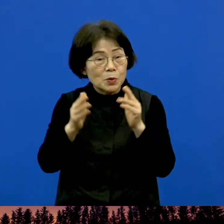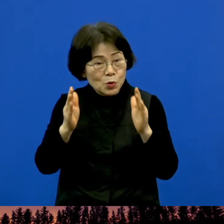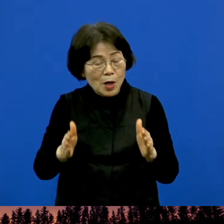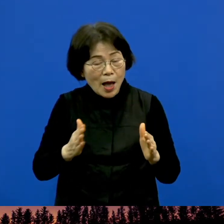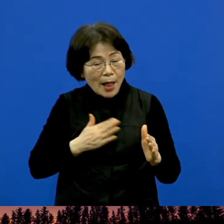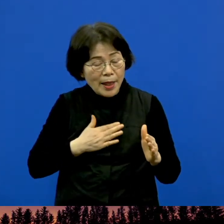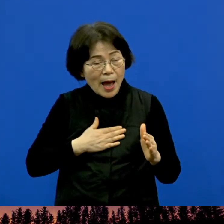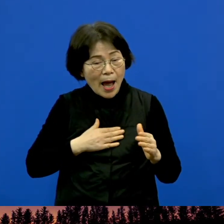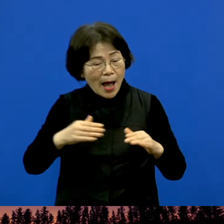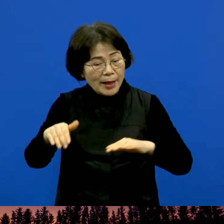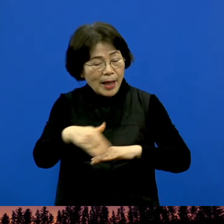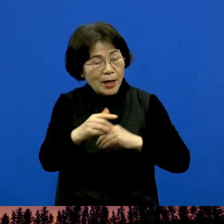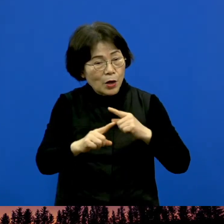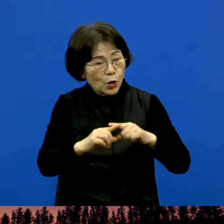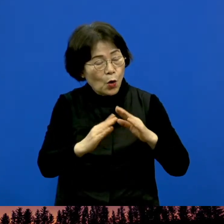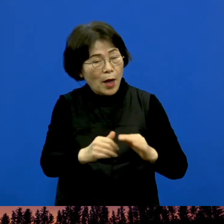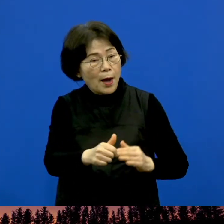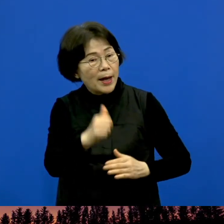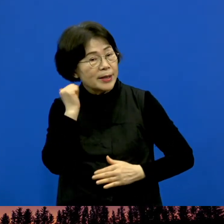교회 한번 가볼래?